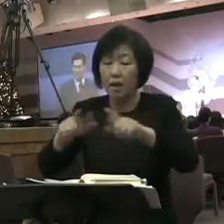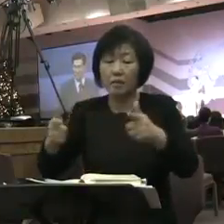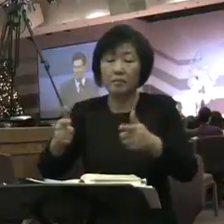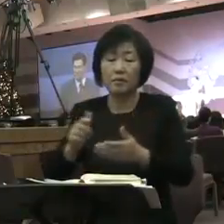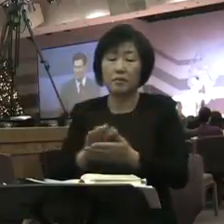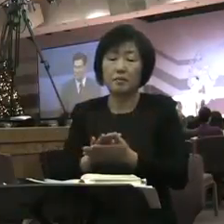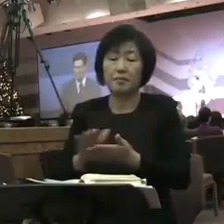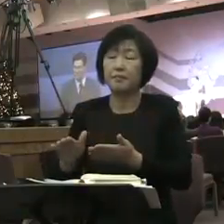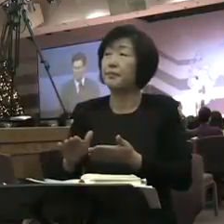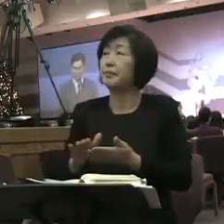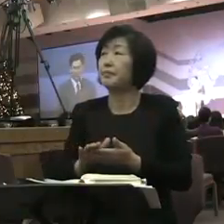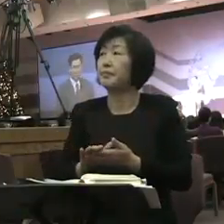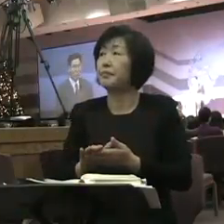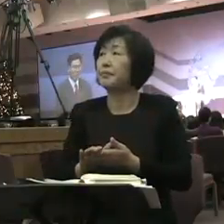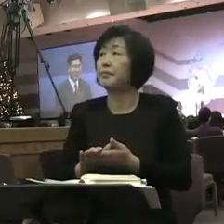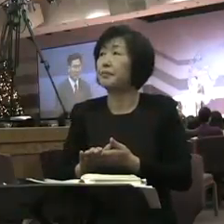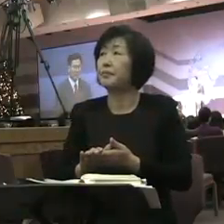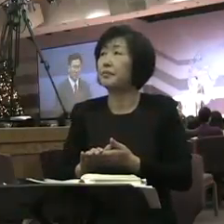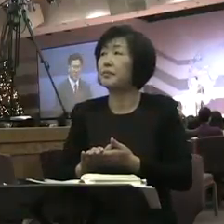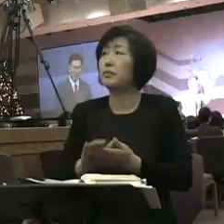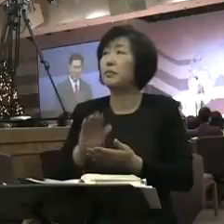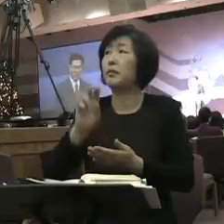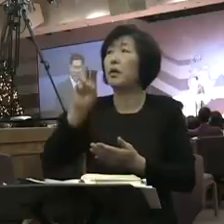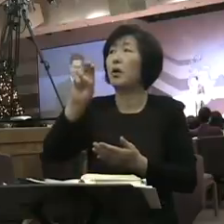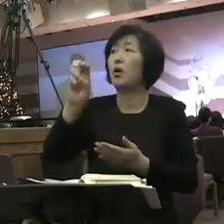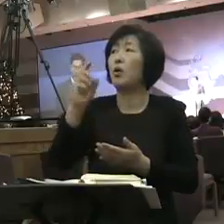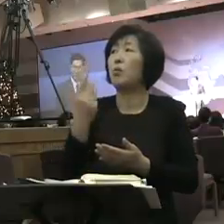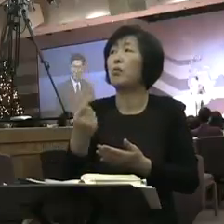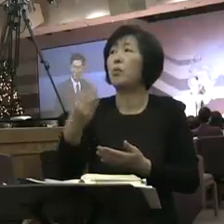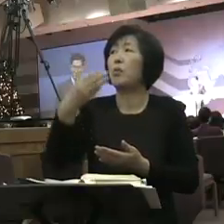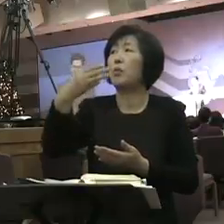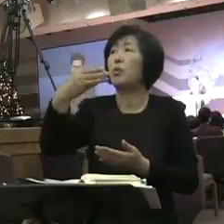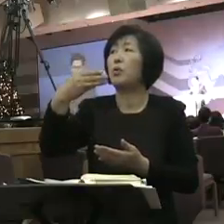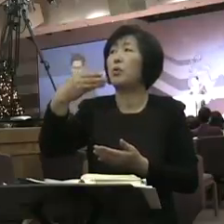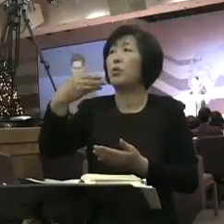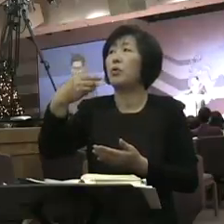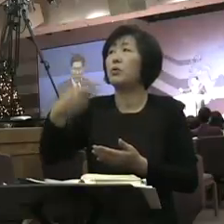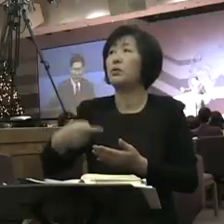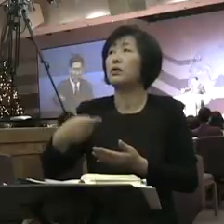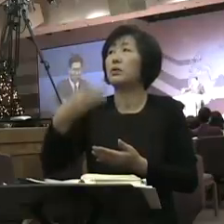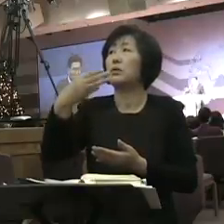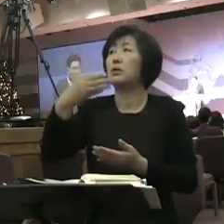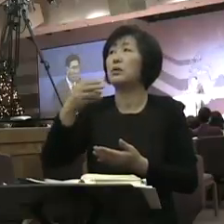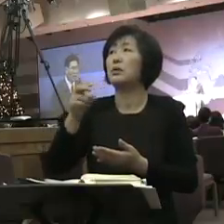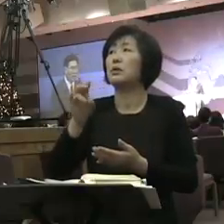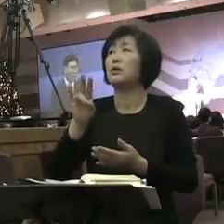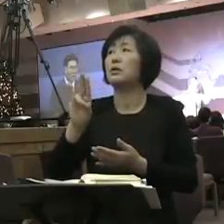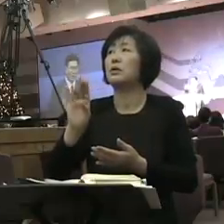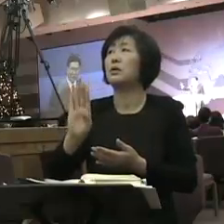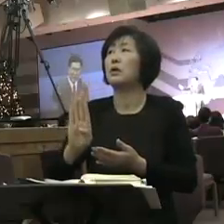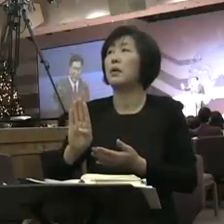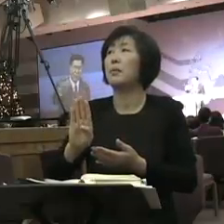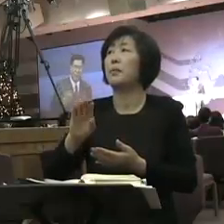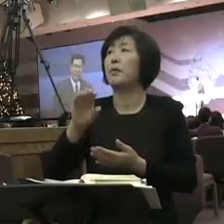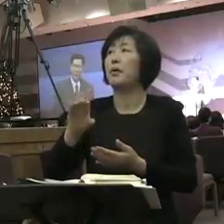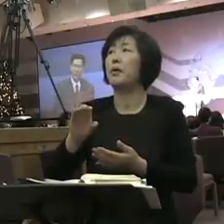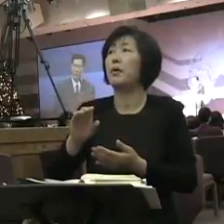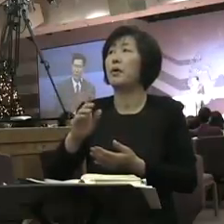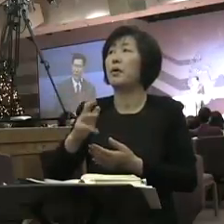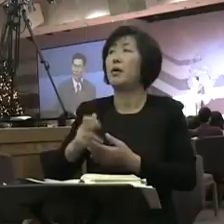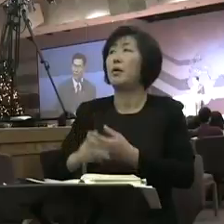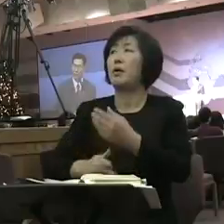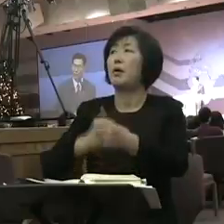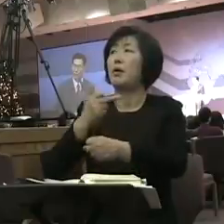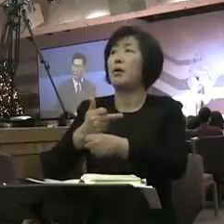저는 모슬람에 둘러싸여서 10년 이상을 살았습니다. 매일 아침 문을 열고 나서면 제가 대면하는